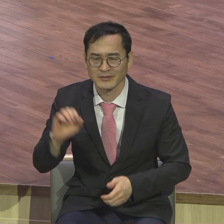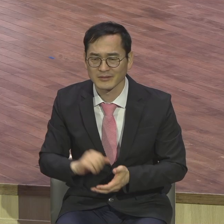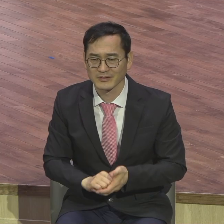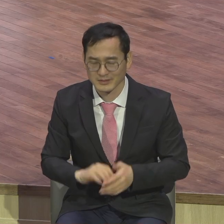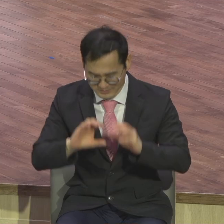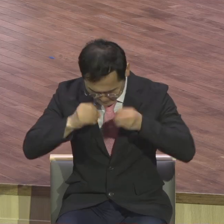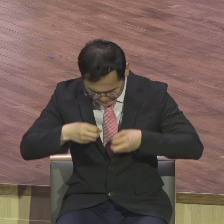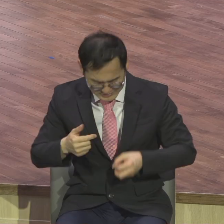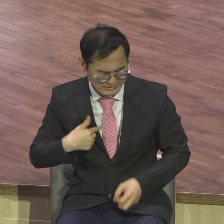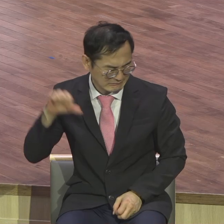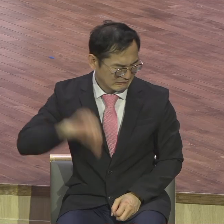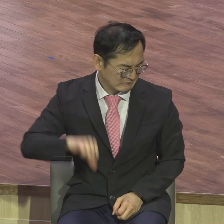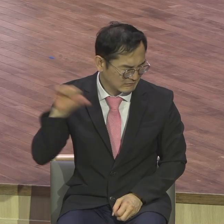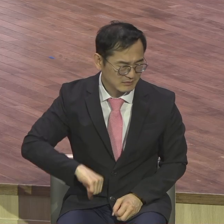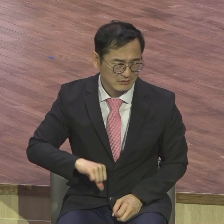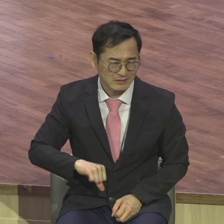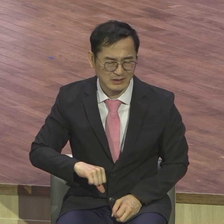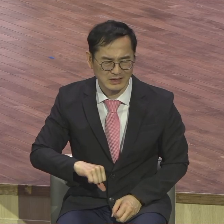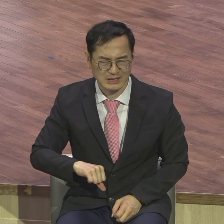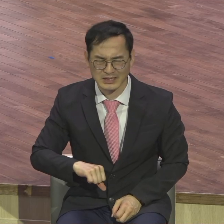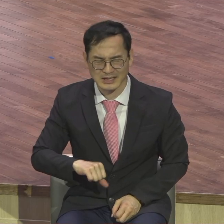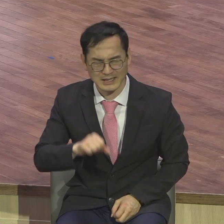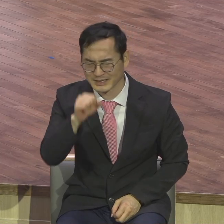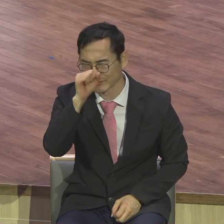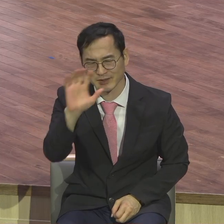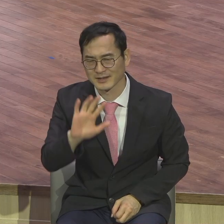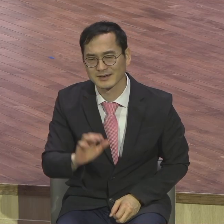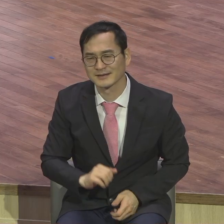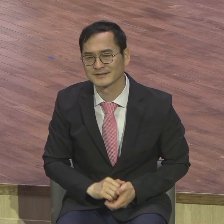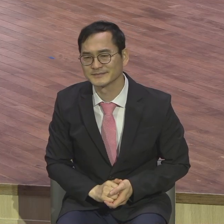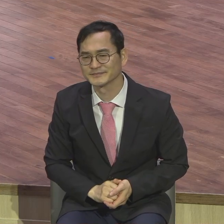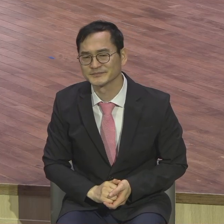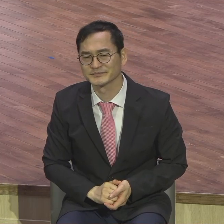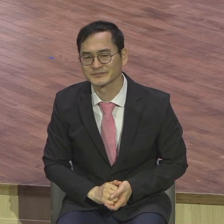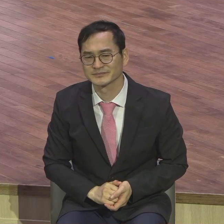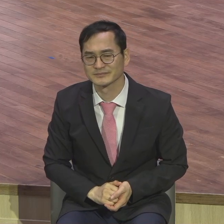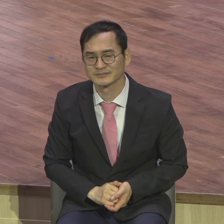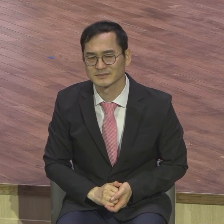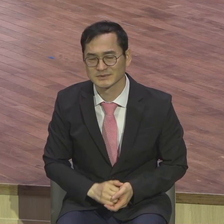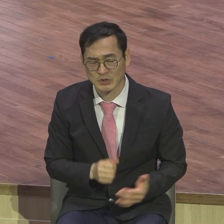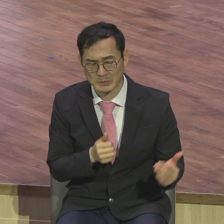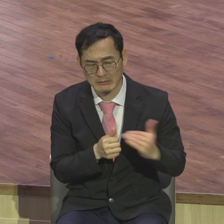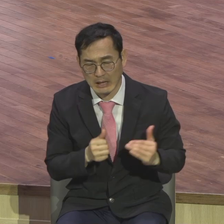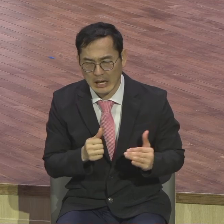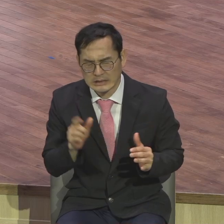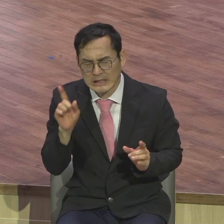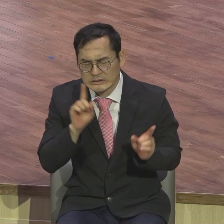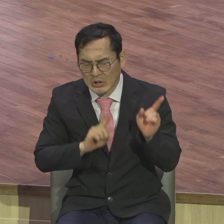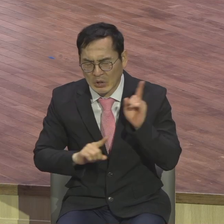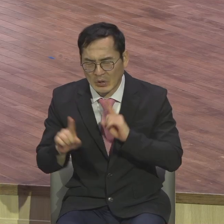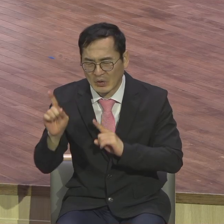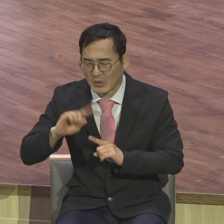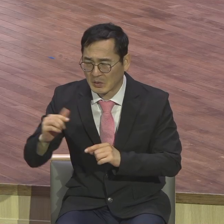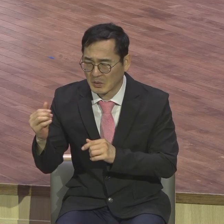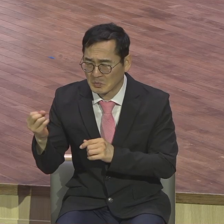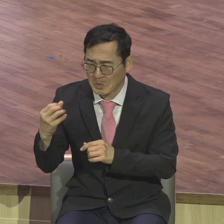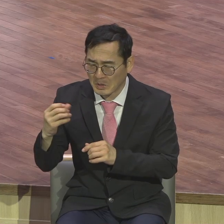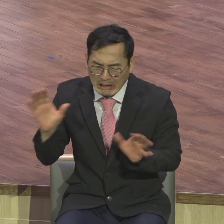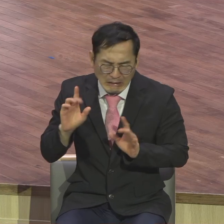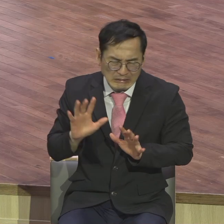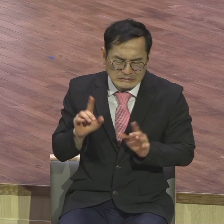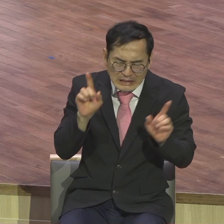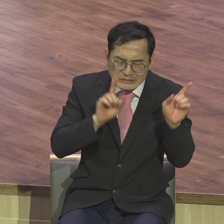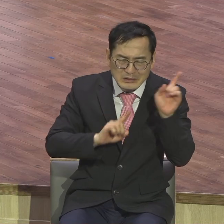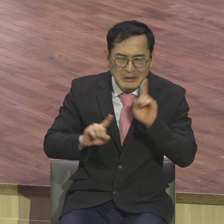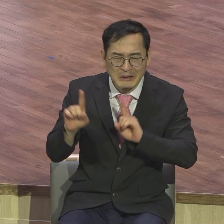이런 사람은요 상당히 겁나요. 조심스러워요. 조금만 그대로면 상처받아. 자기를 인정 안하는 사람 열등어집